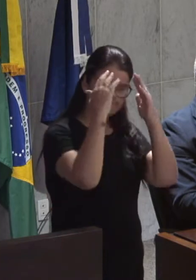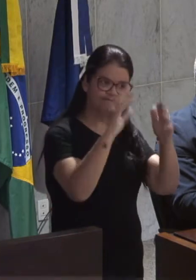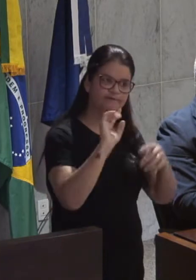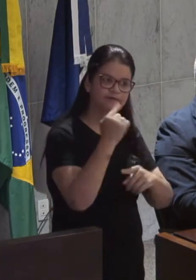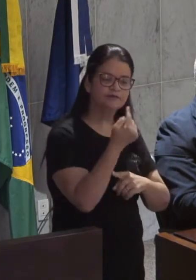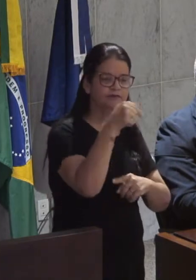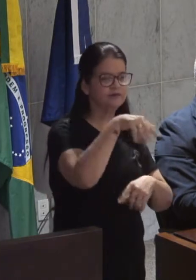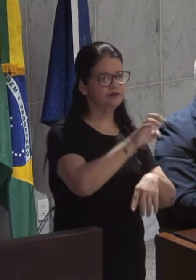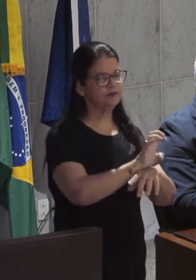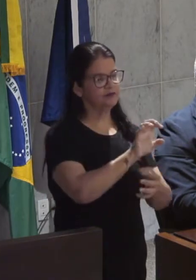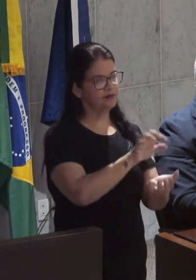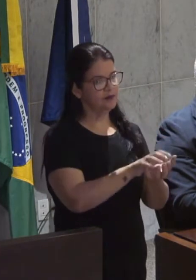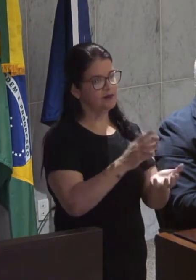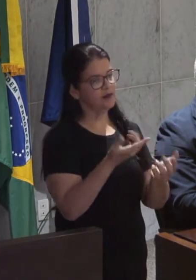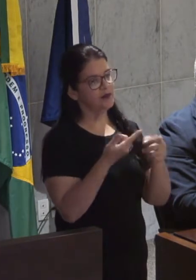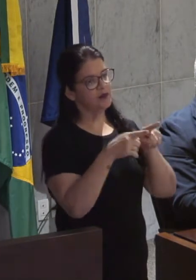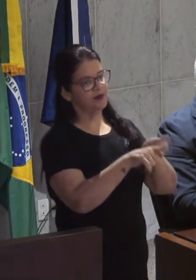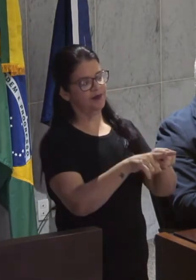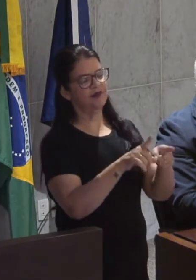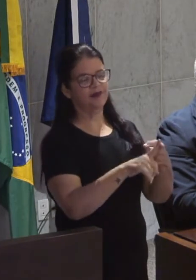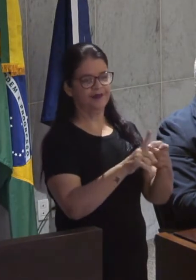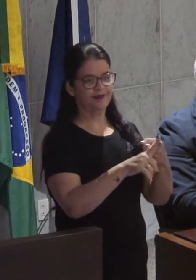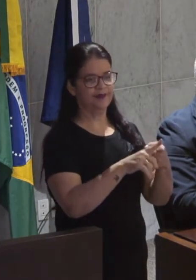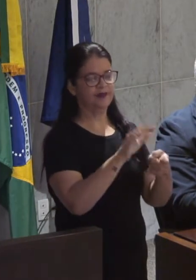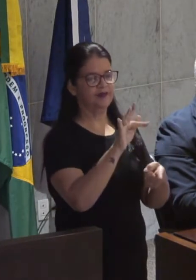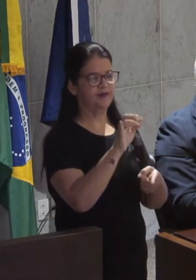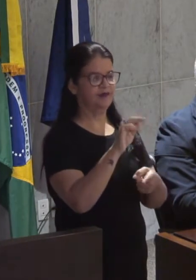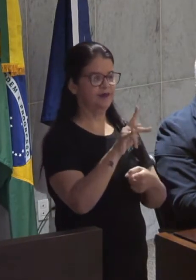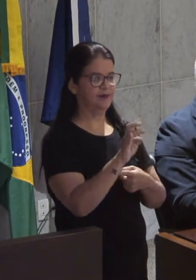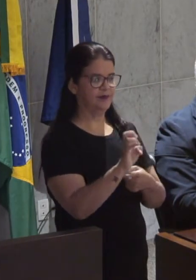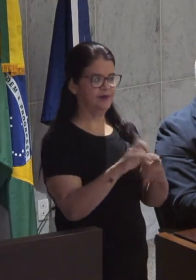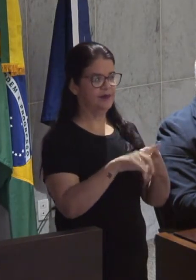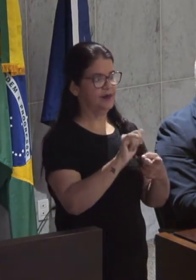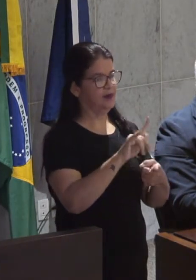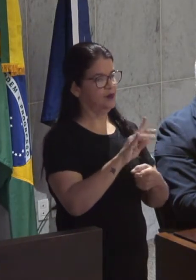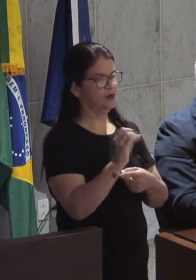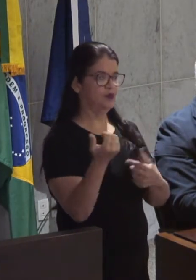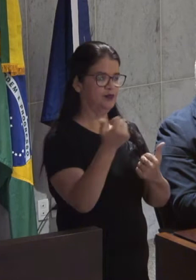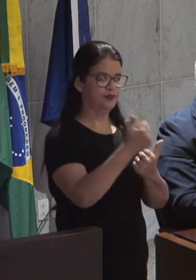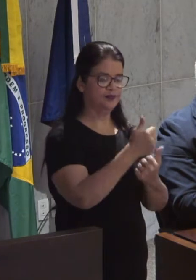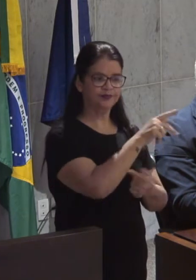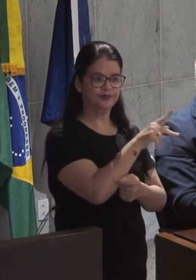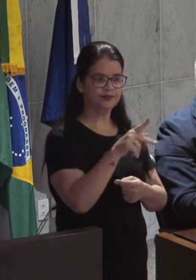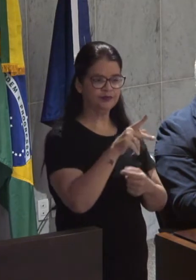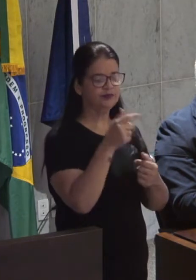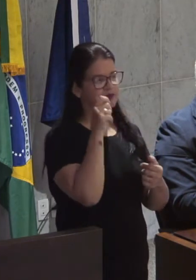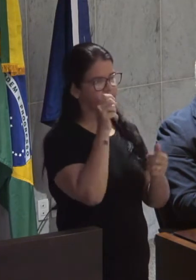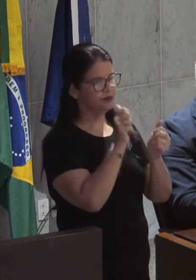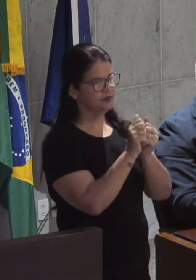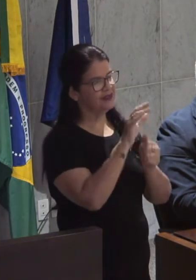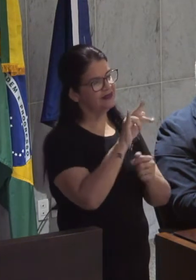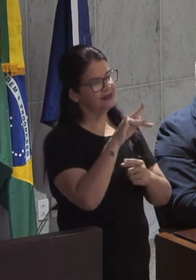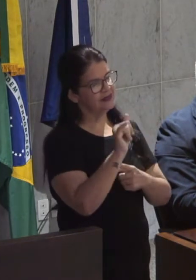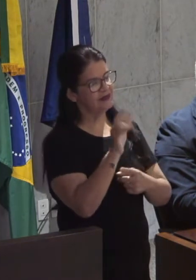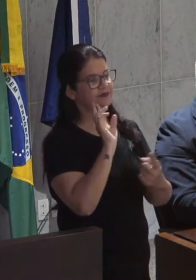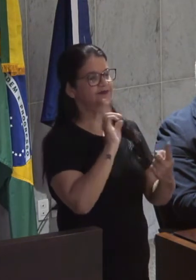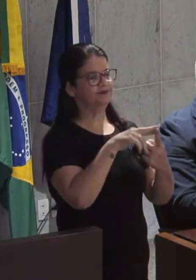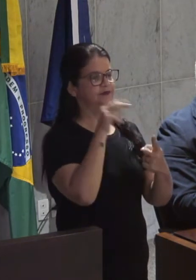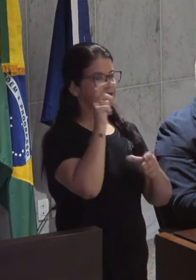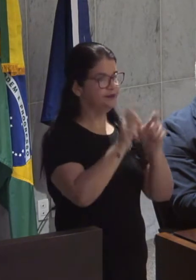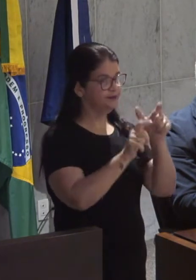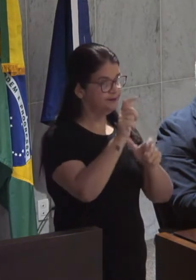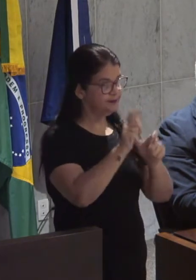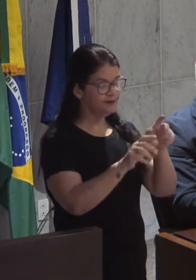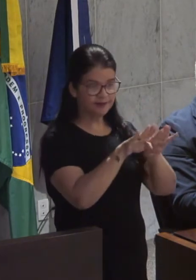Ao companheiro também da FETAP, Adelso, vice-presidente, a companheira Cícera, representando aqui as mulheres na